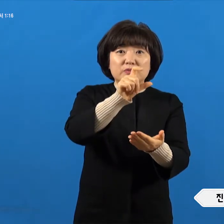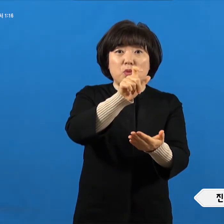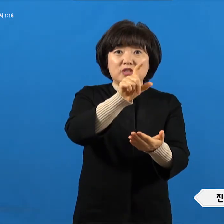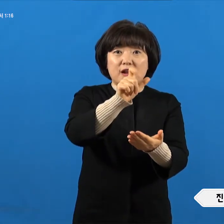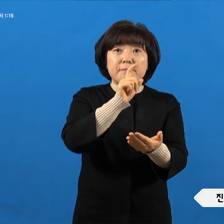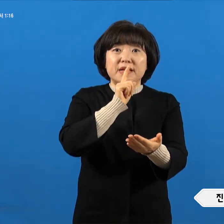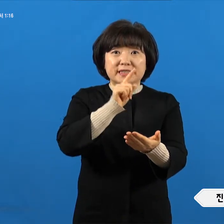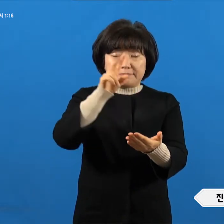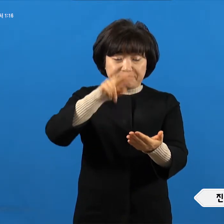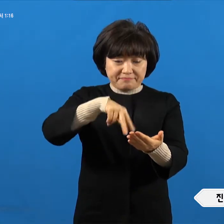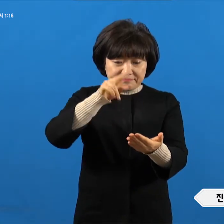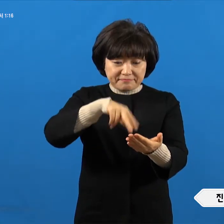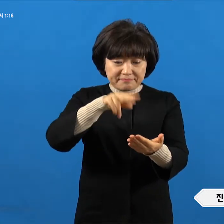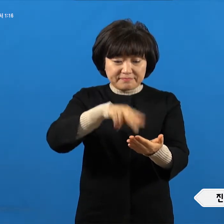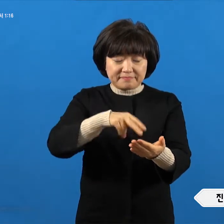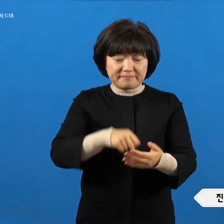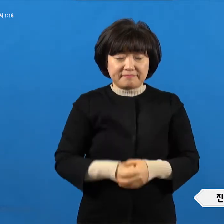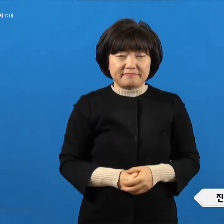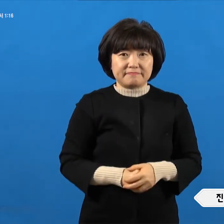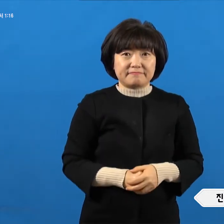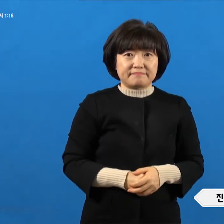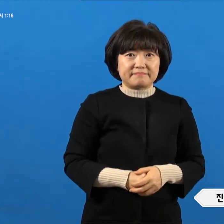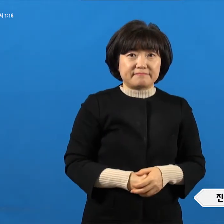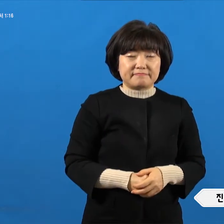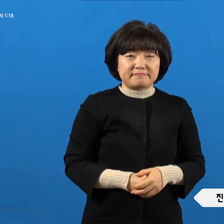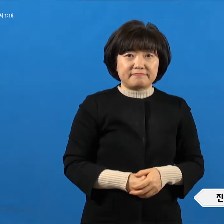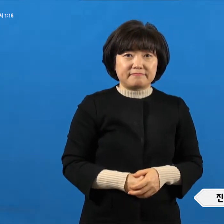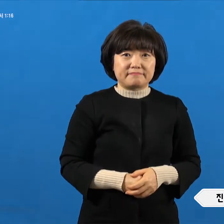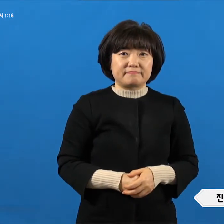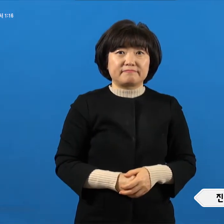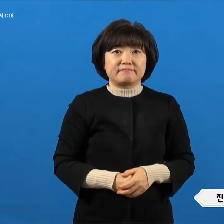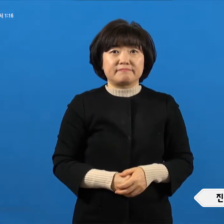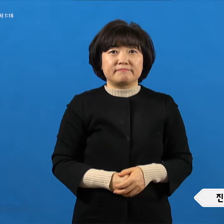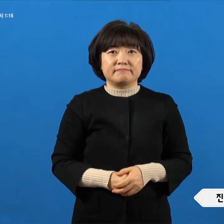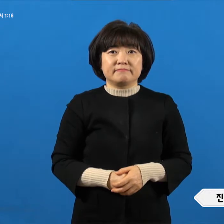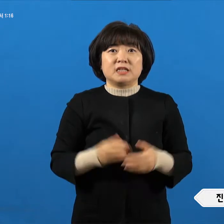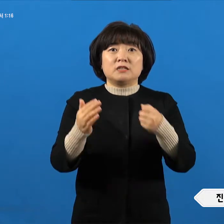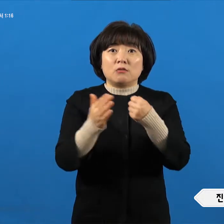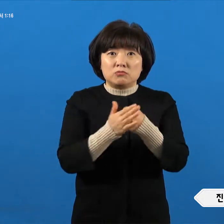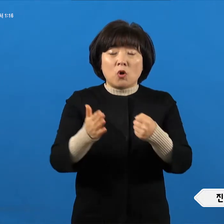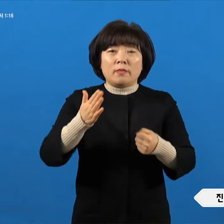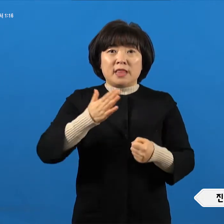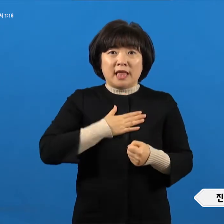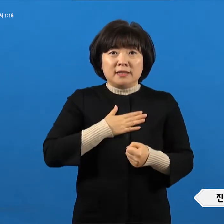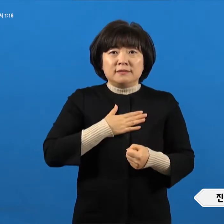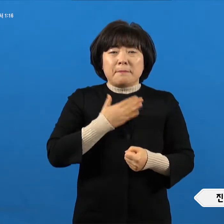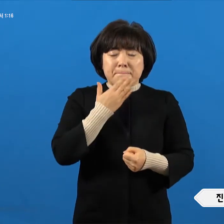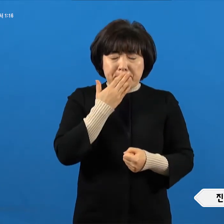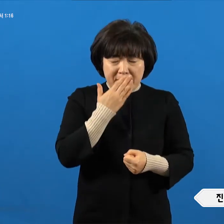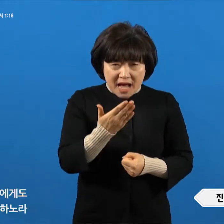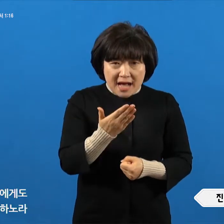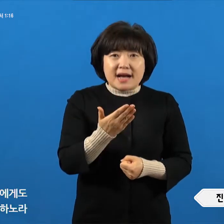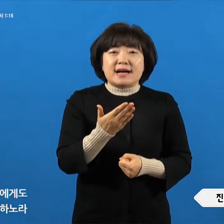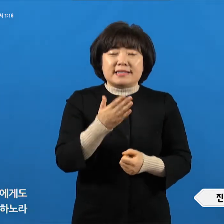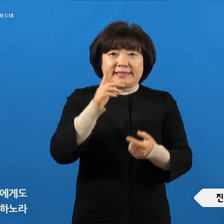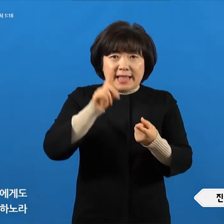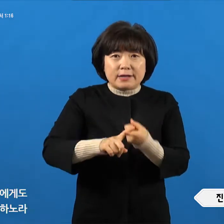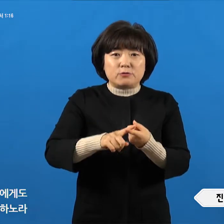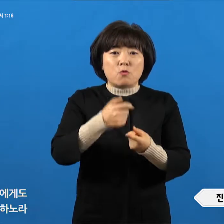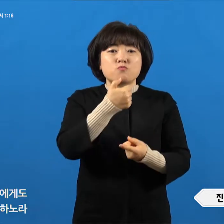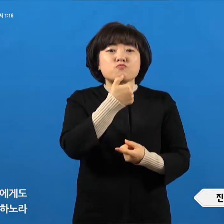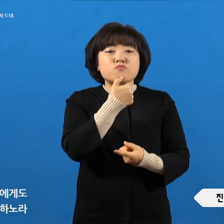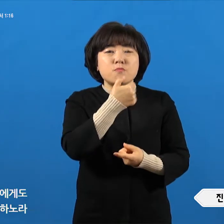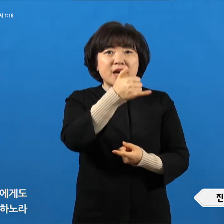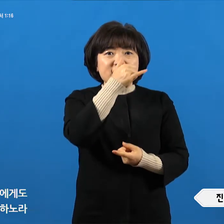15절 말씀을 한번 같이 보겠습니다. 시작. 그러므로 나는 할 수 있는 대로 로마에